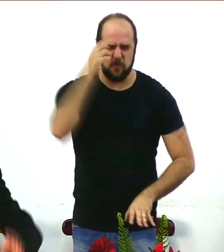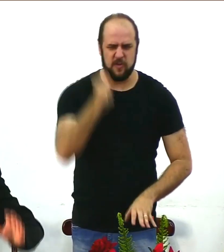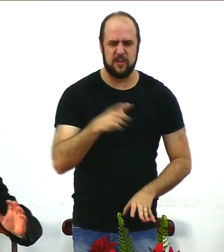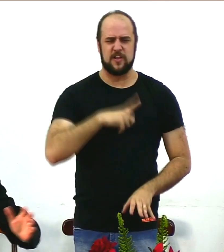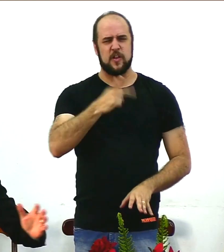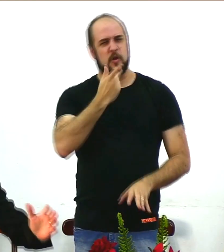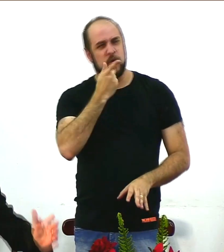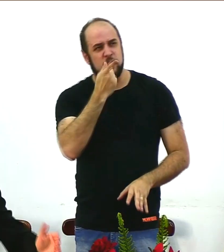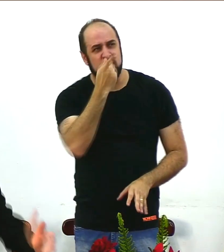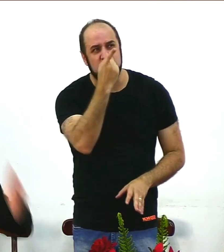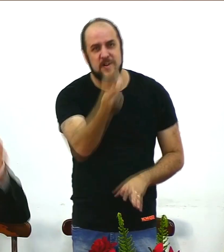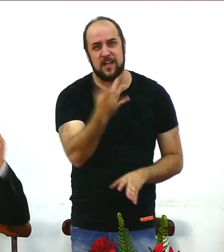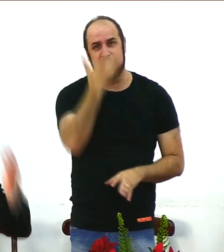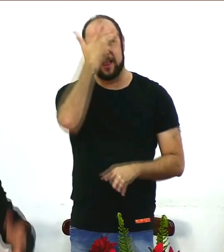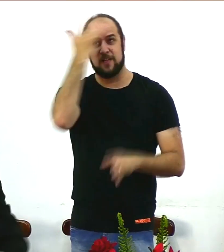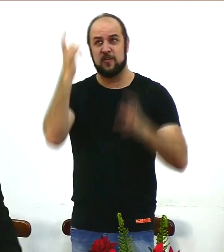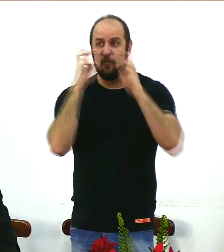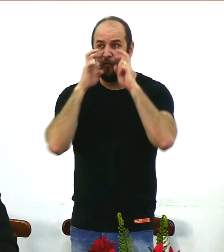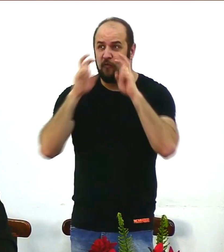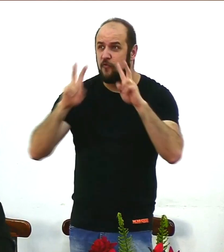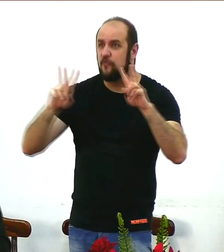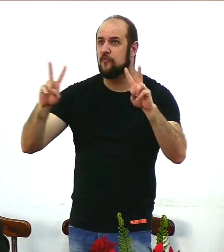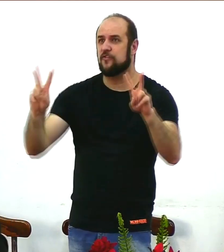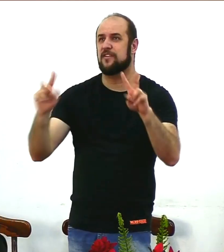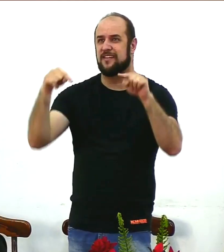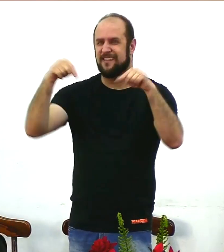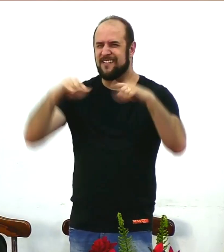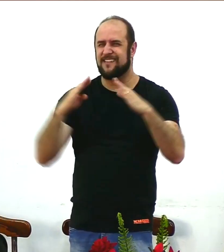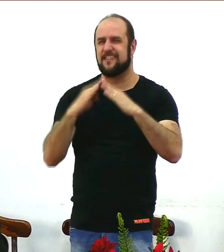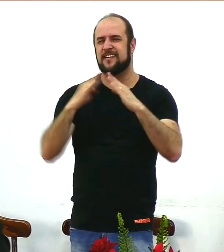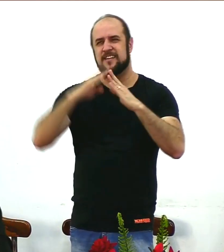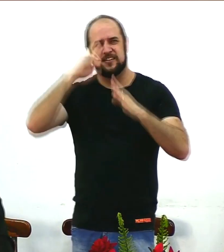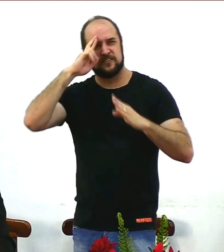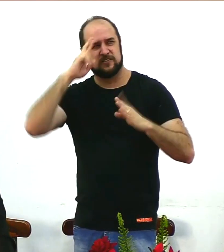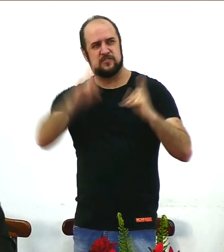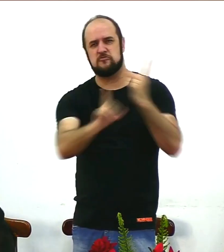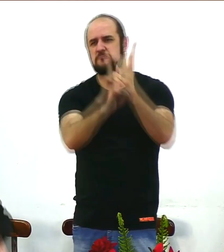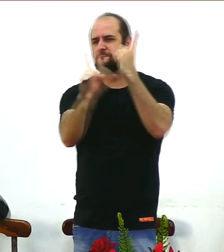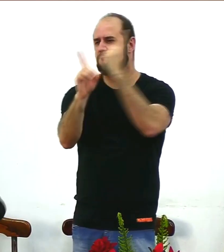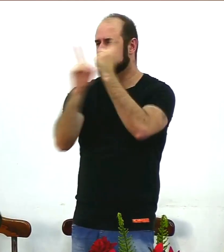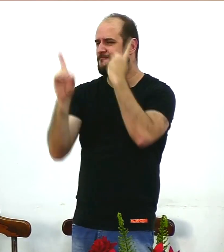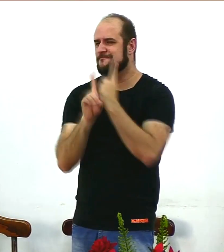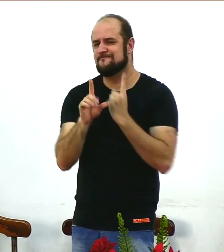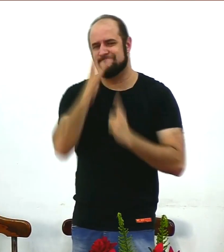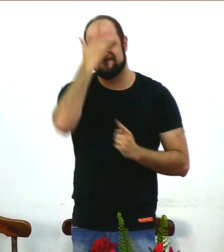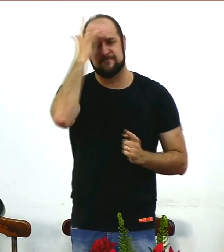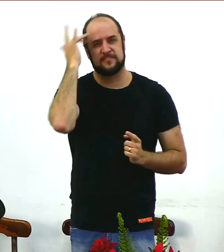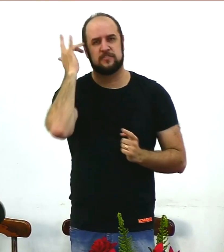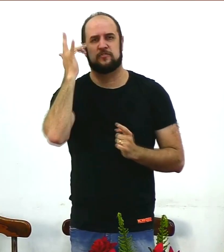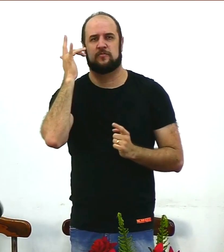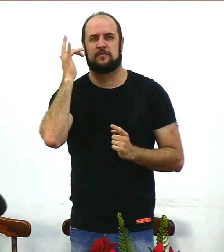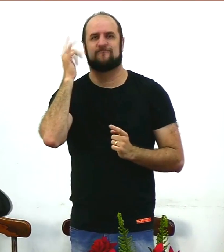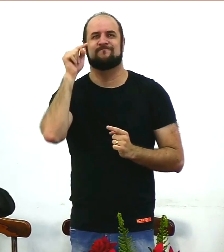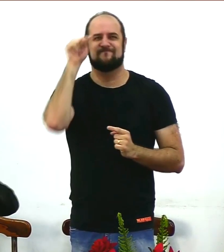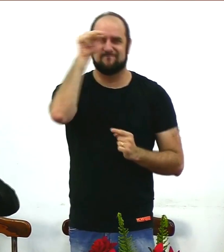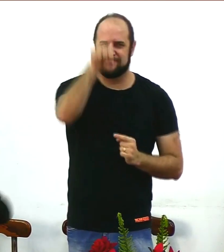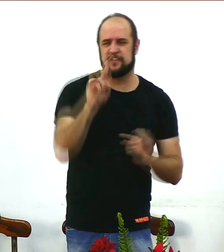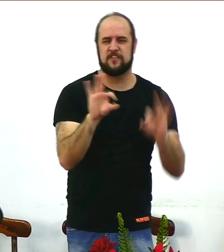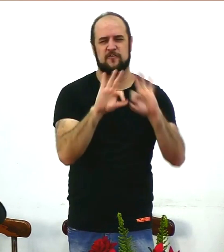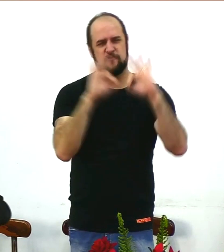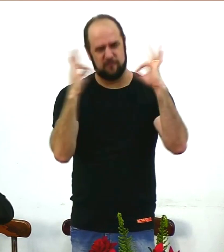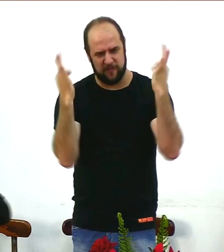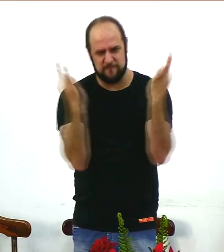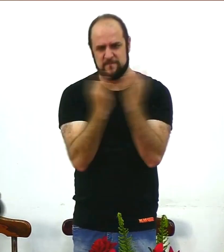momento podem contribuir para que a nossa fé seja revigorada. E esta é a minha